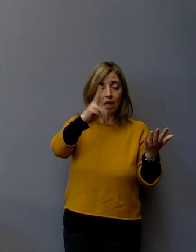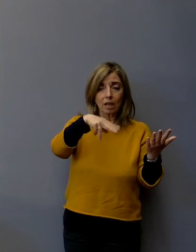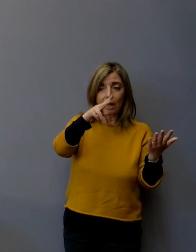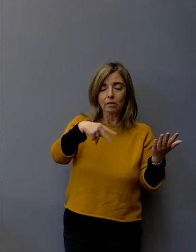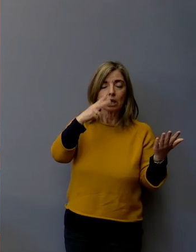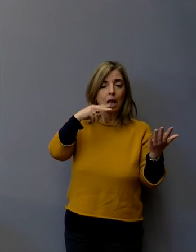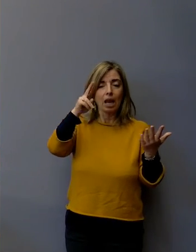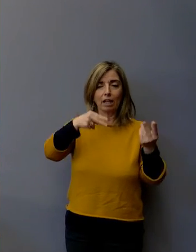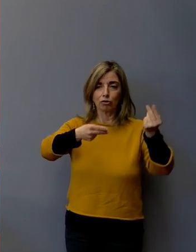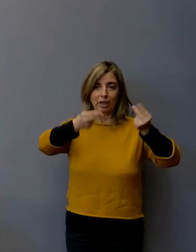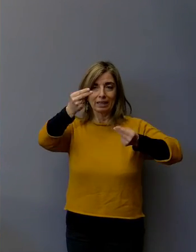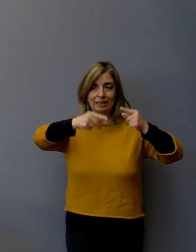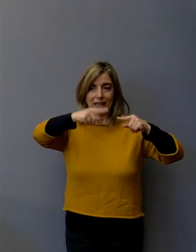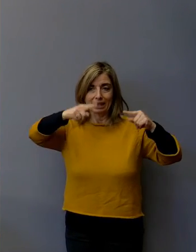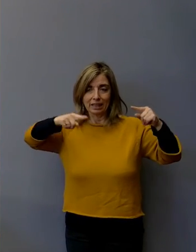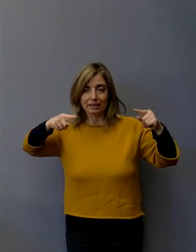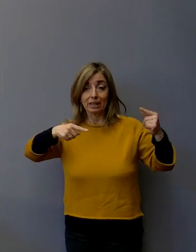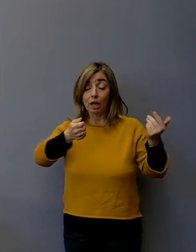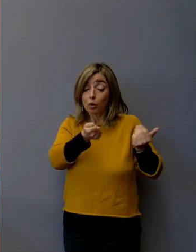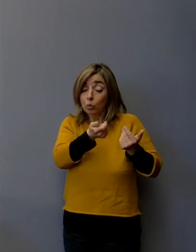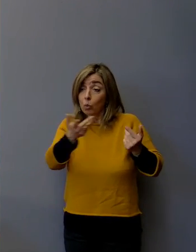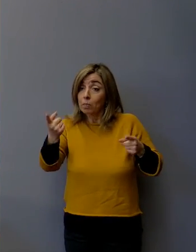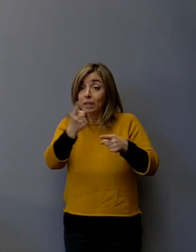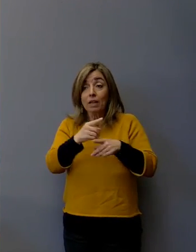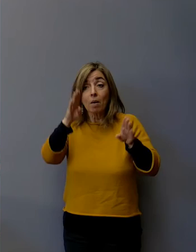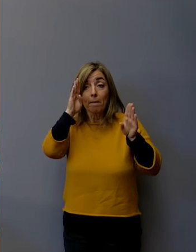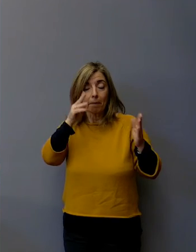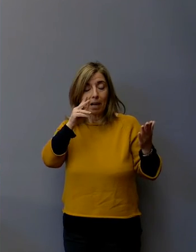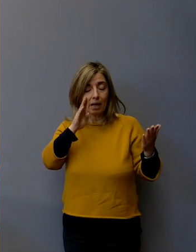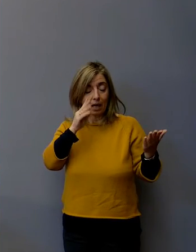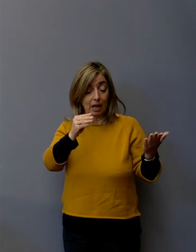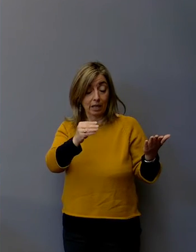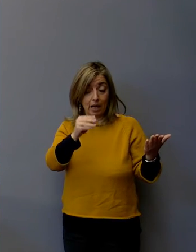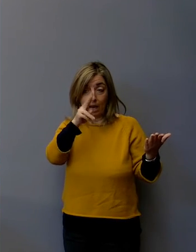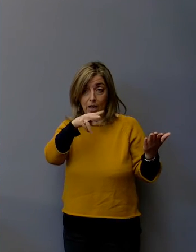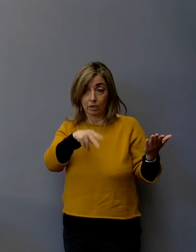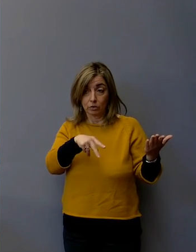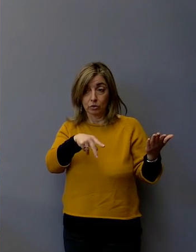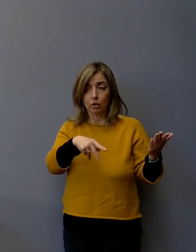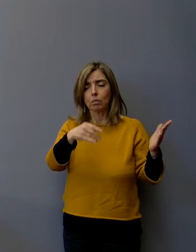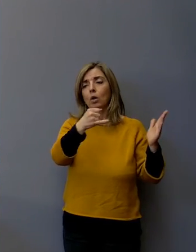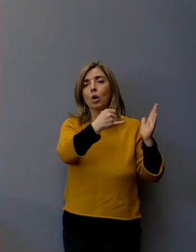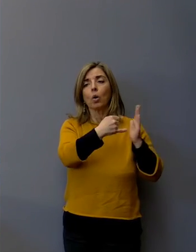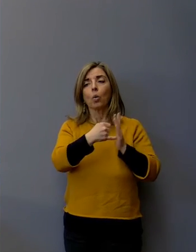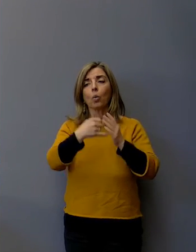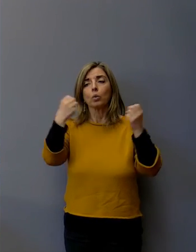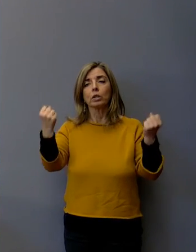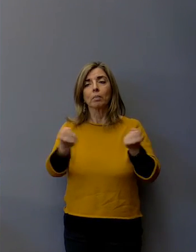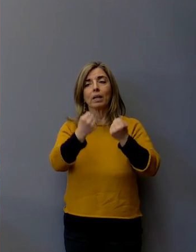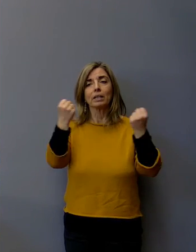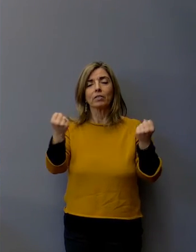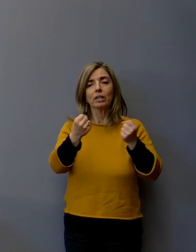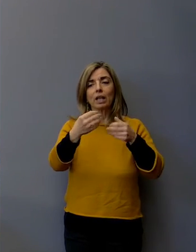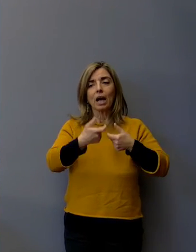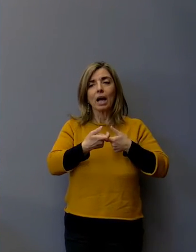da imparare a leggere i numeri l'ultima attività che abbiamo fatto vedere che quella di equinix con il bel con il cavo 2 africa è